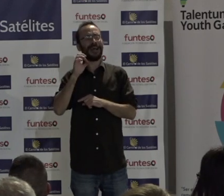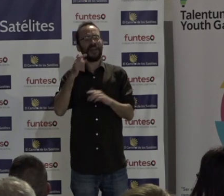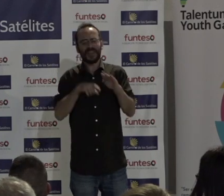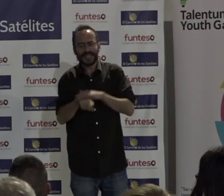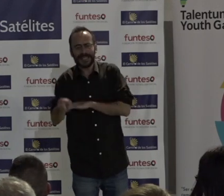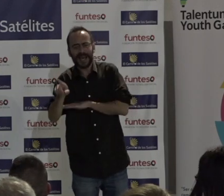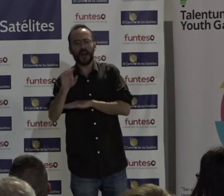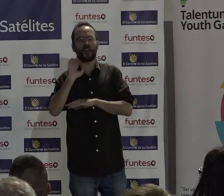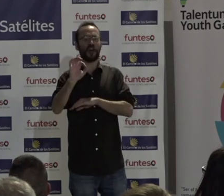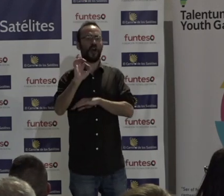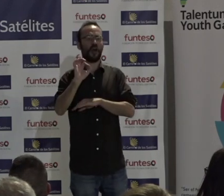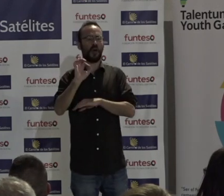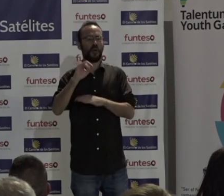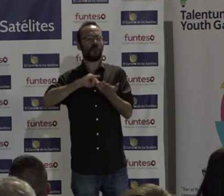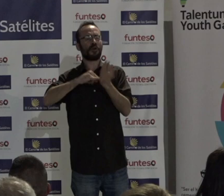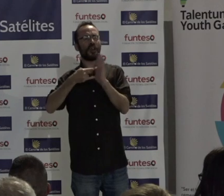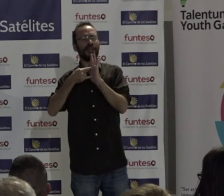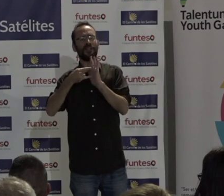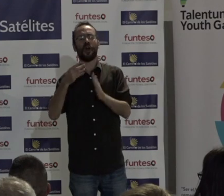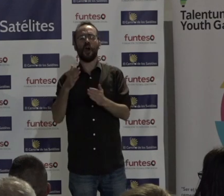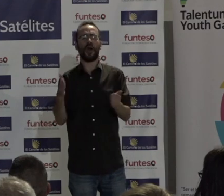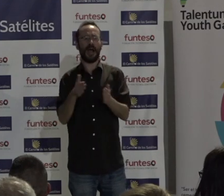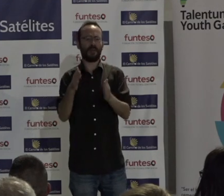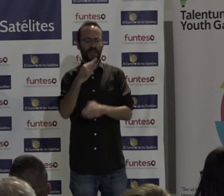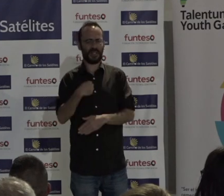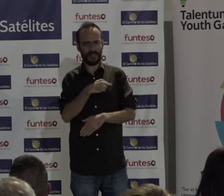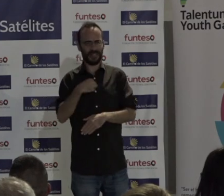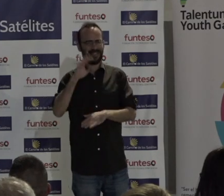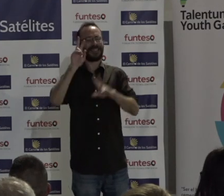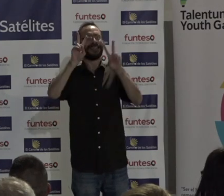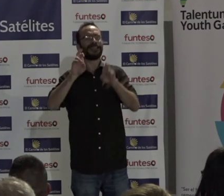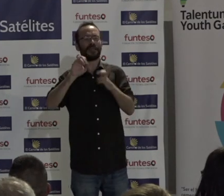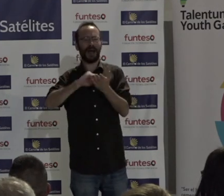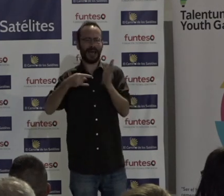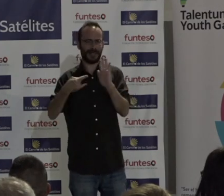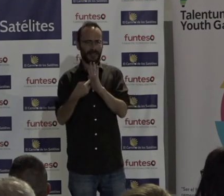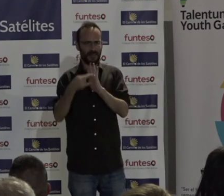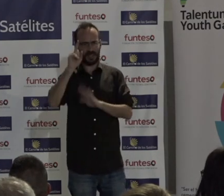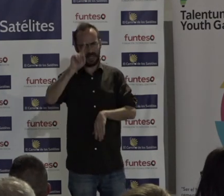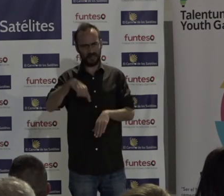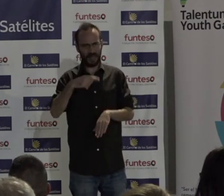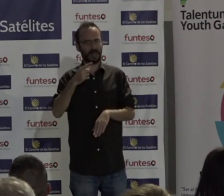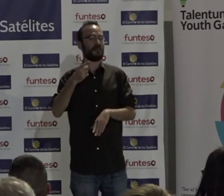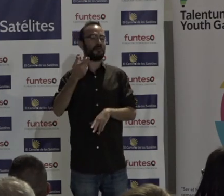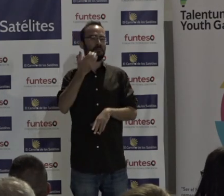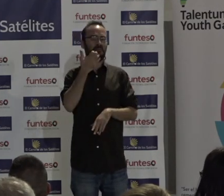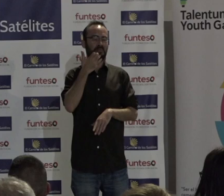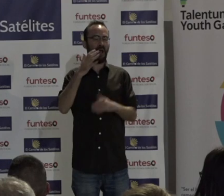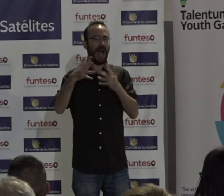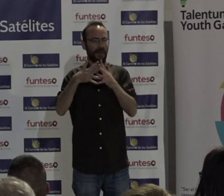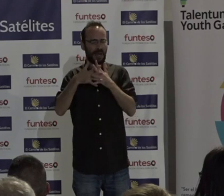en el Camino de Santiago, pues desde el punto de vista arquitectónico, Aquí hay albergues y hoteles en Puerto